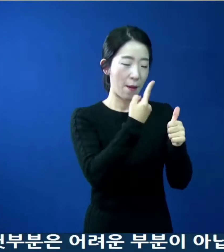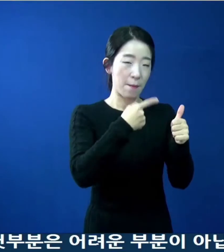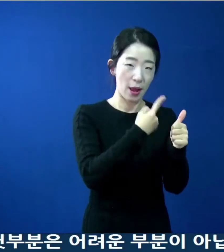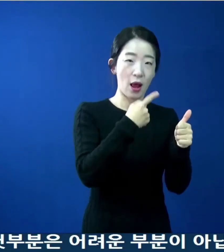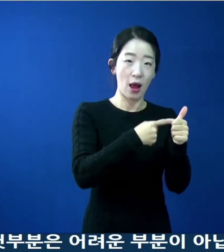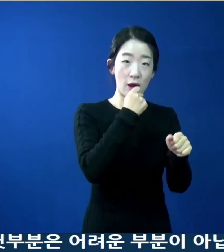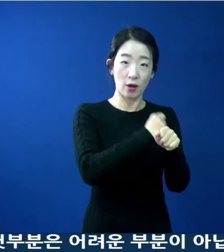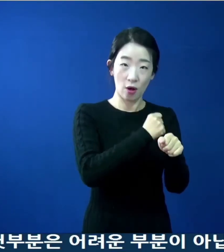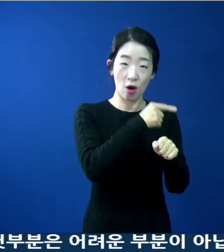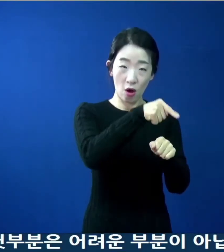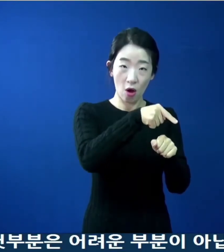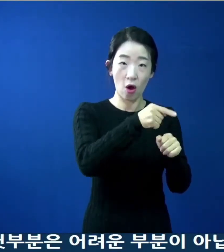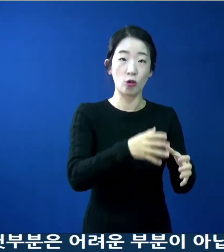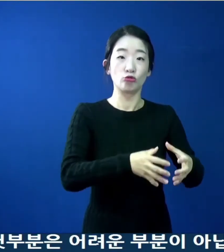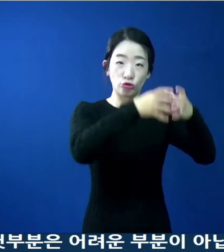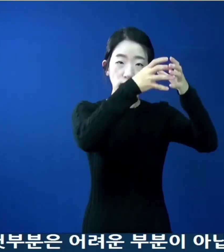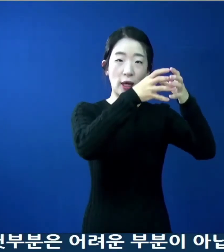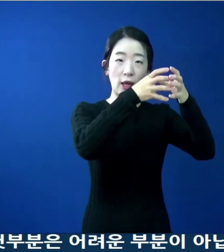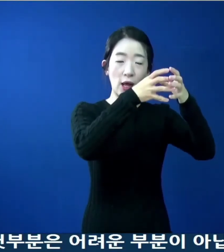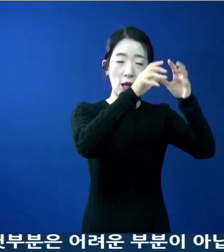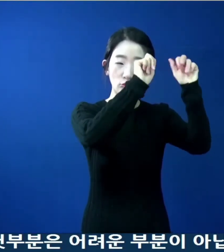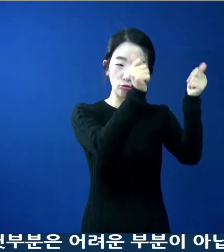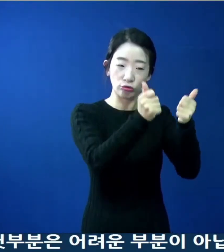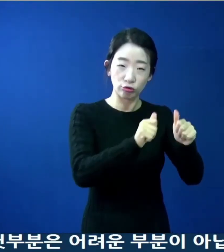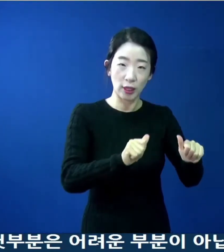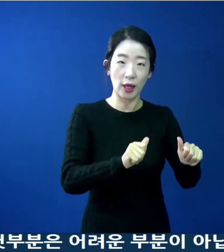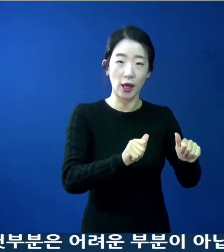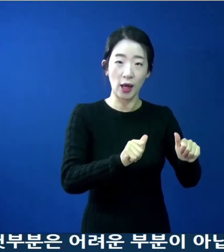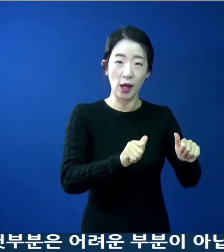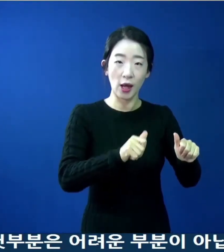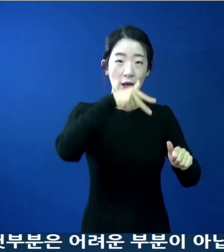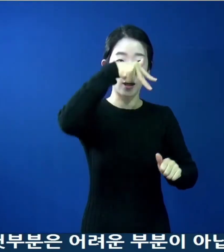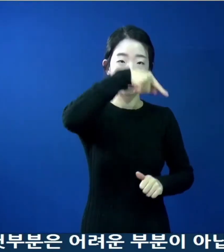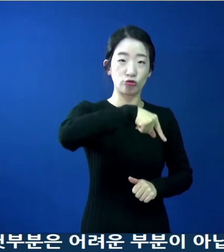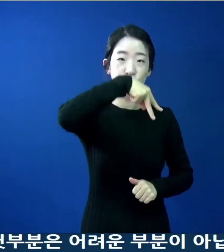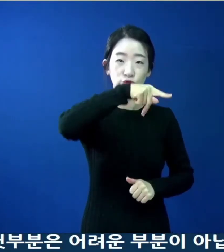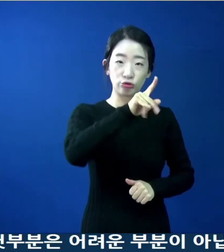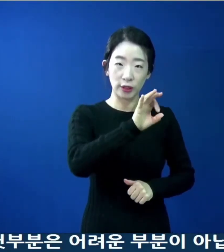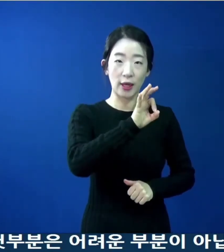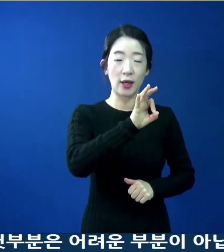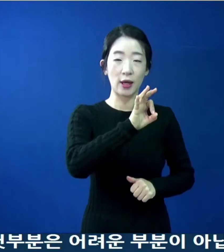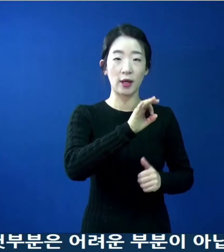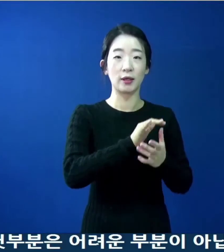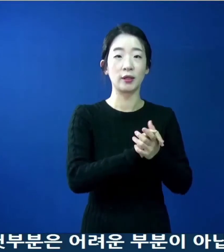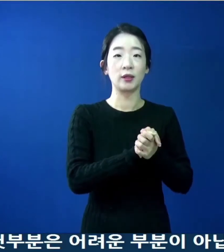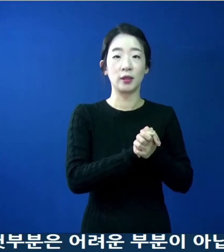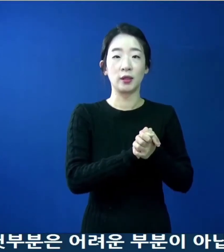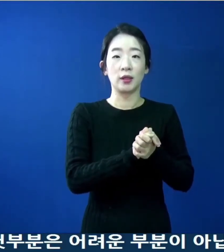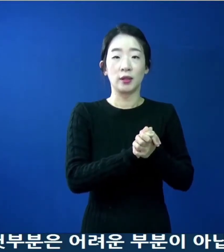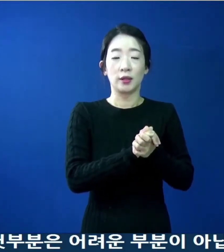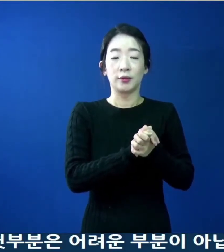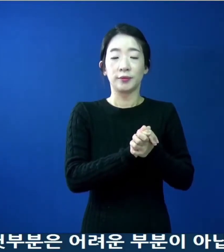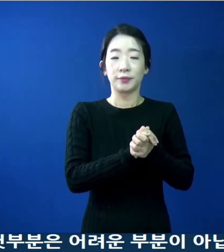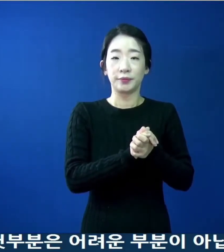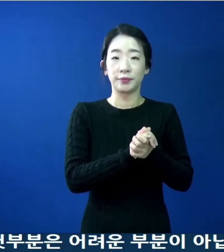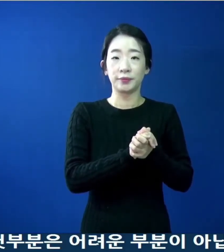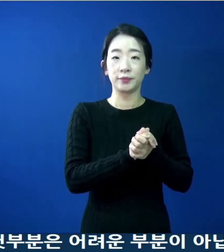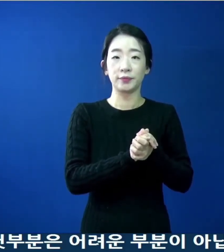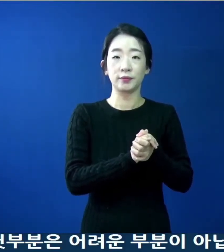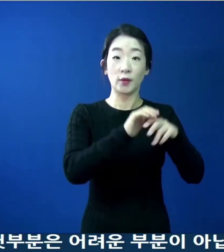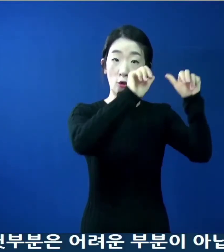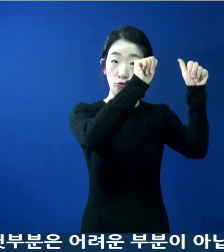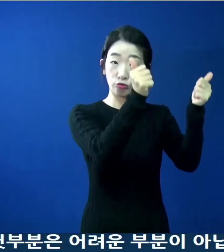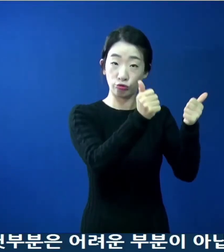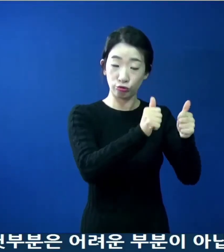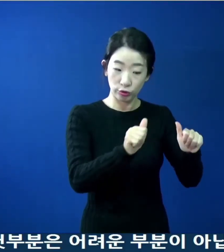추상, 조각한 석상. 그러니까 우상의 이름이 4개 반복적으로 등장하고 있는 겁니다.